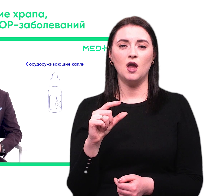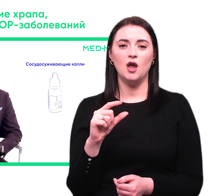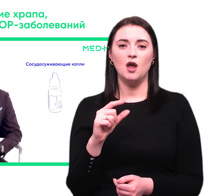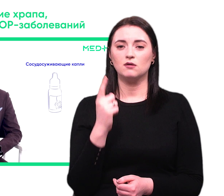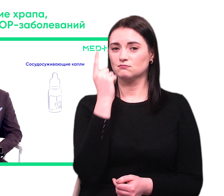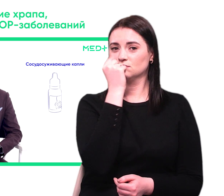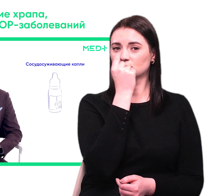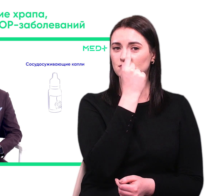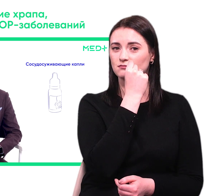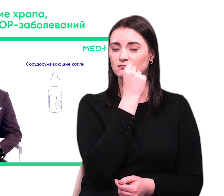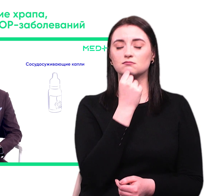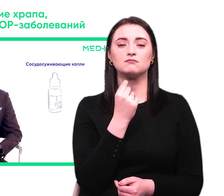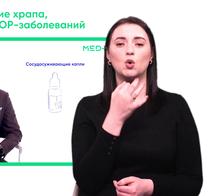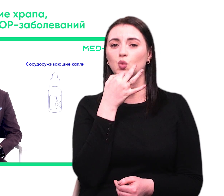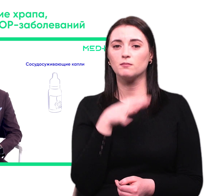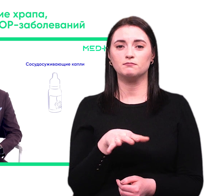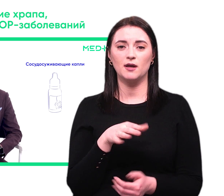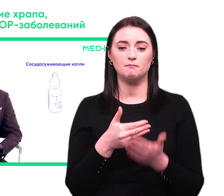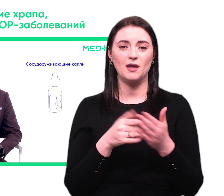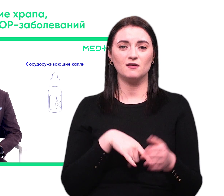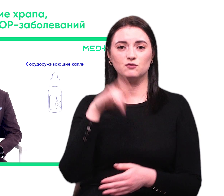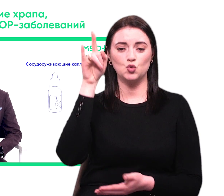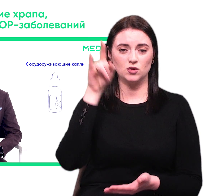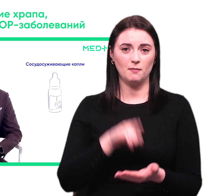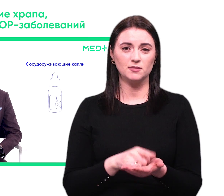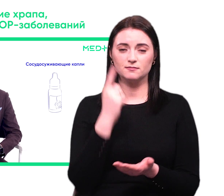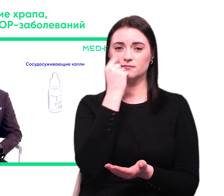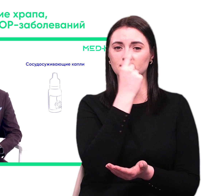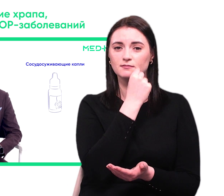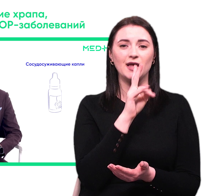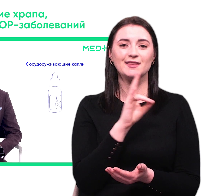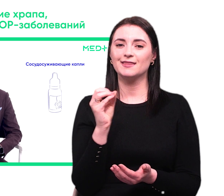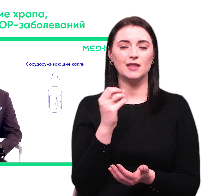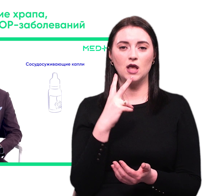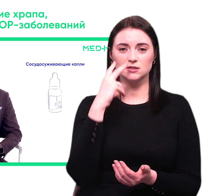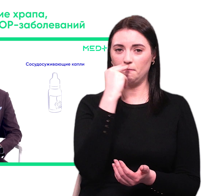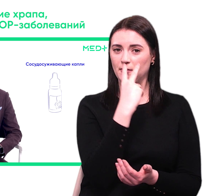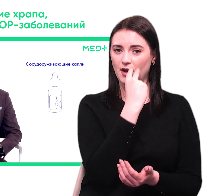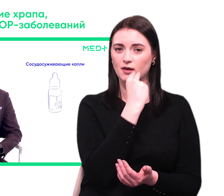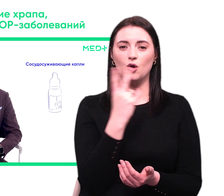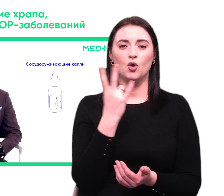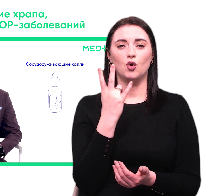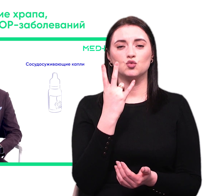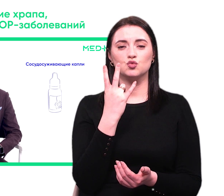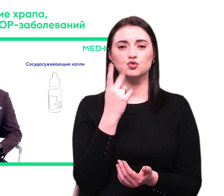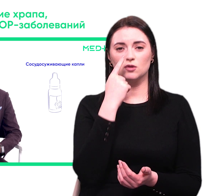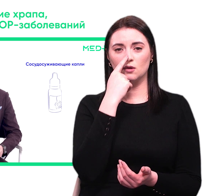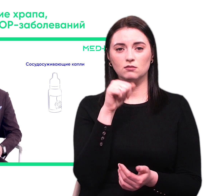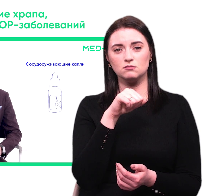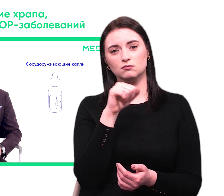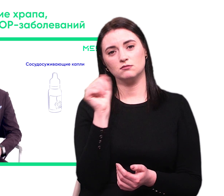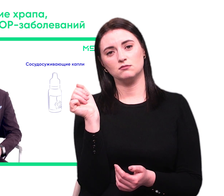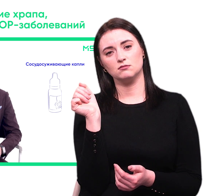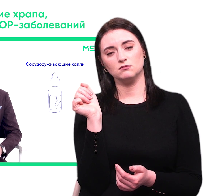любых. Перед взлетом и посадкой нужно закапать нос, именно капли, не спрей. Нужно закапать нос, наклонить голову в ту